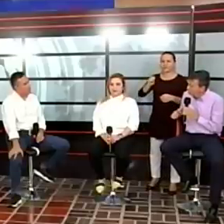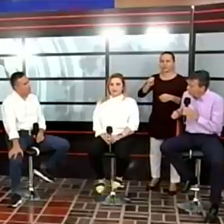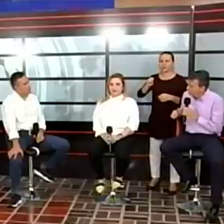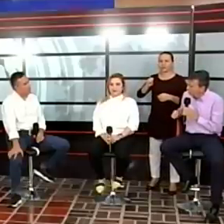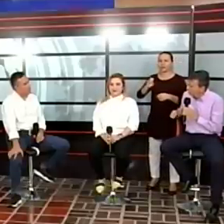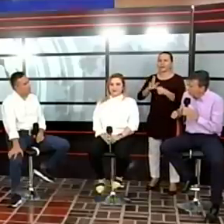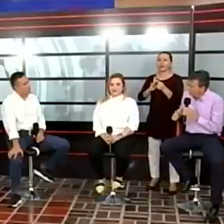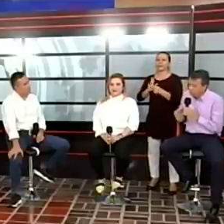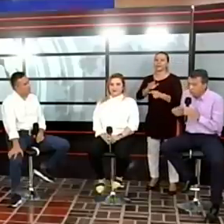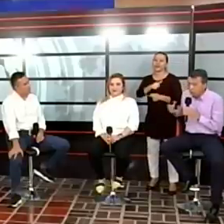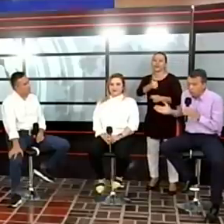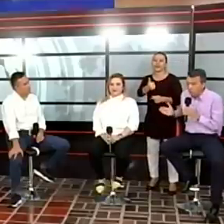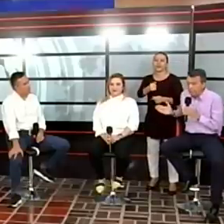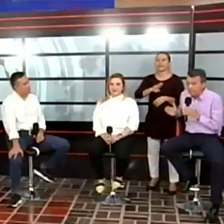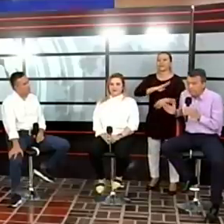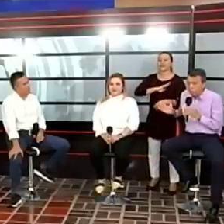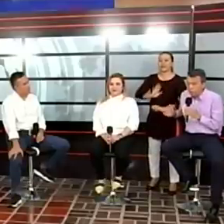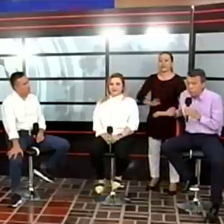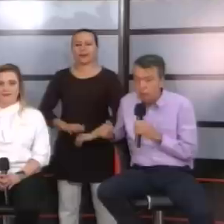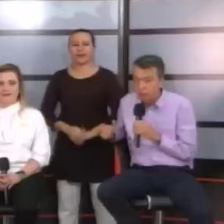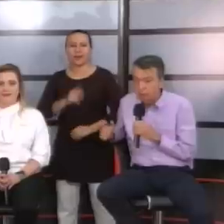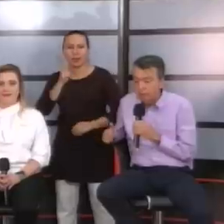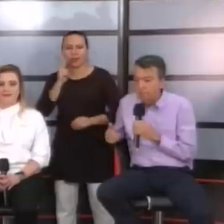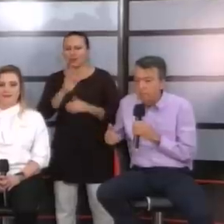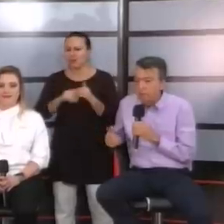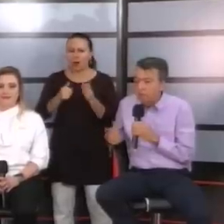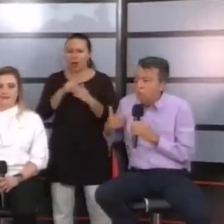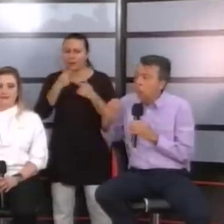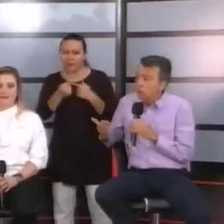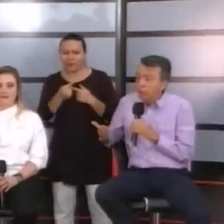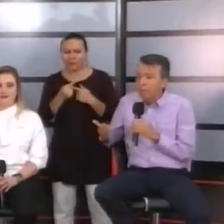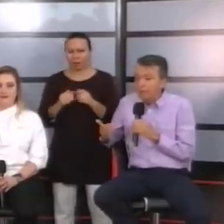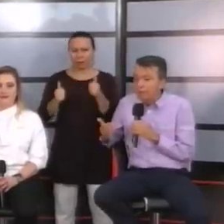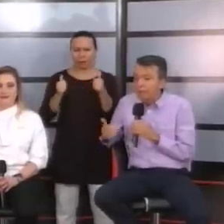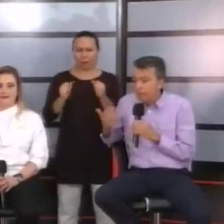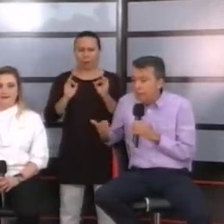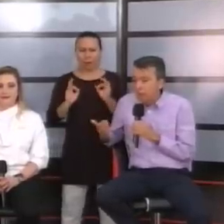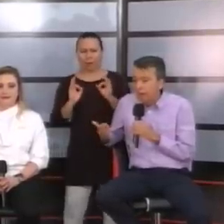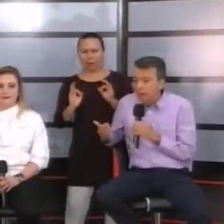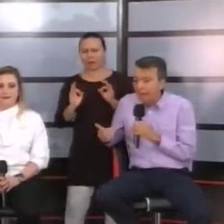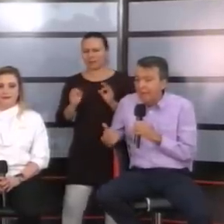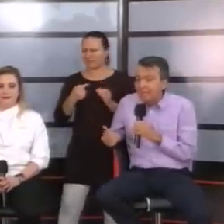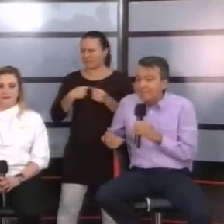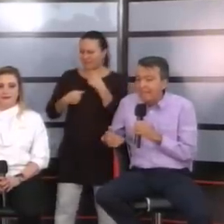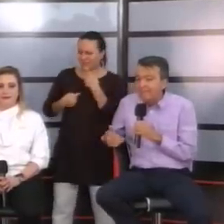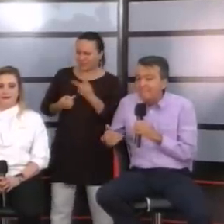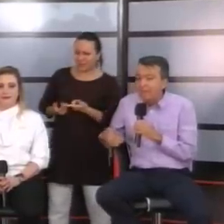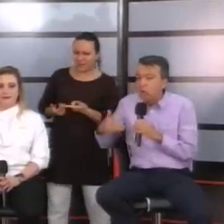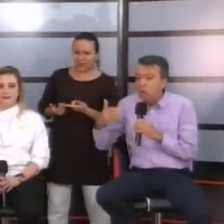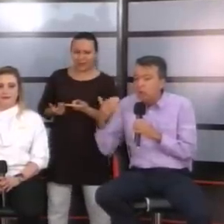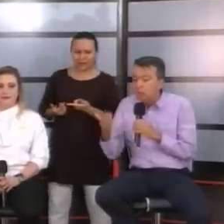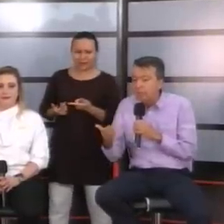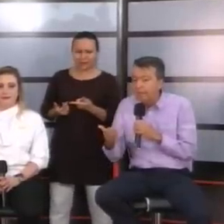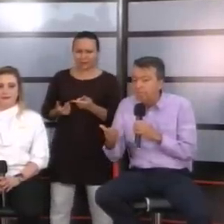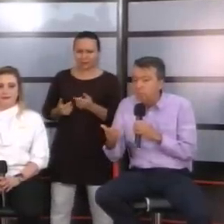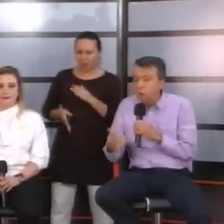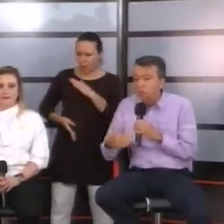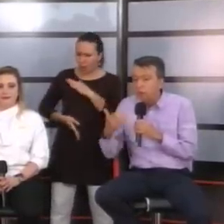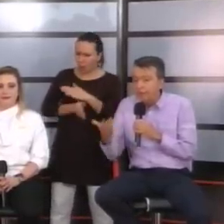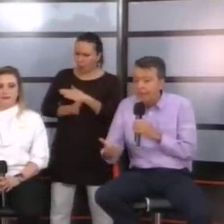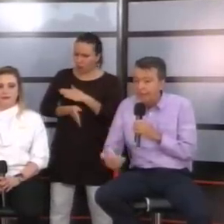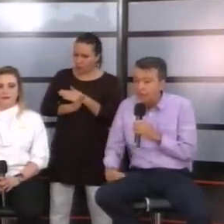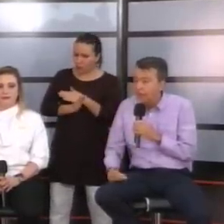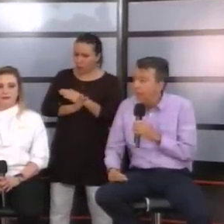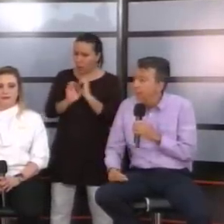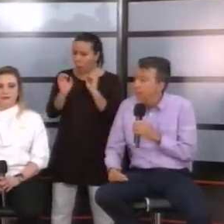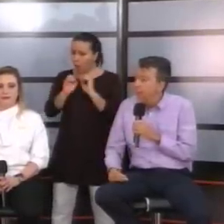de Gallo, porque a todo le parece extraordinario. O sea, entonces usted lo que pretende, quiero que le diga, ¿es ser continuista o ser